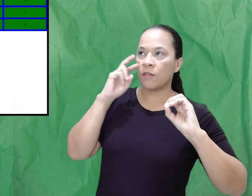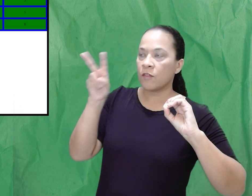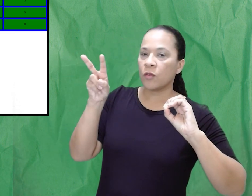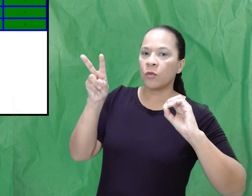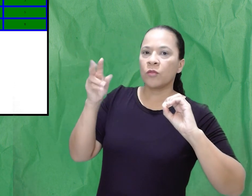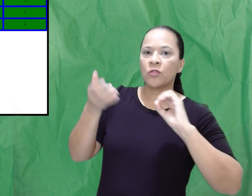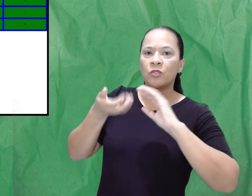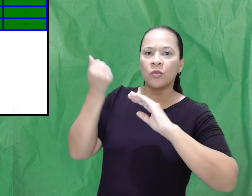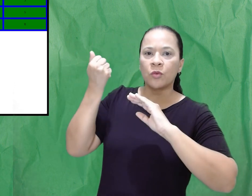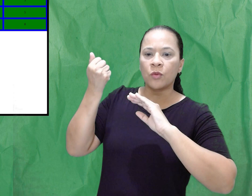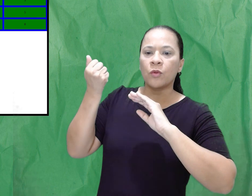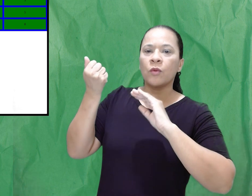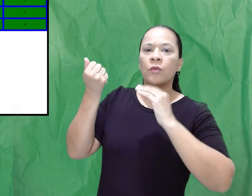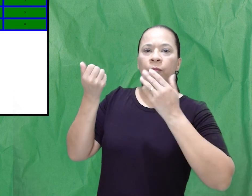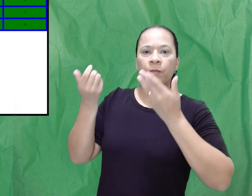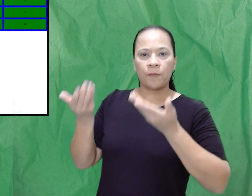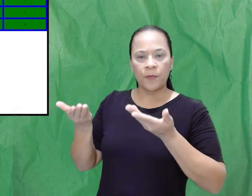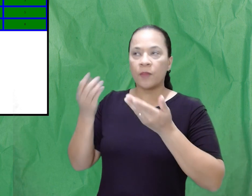padding.